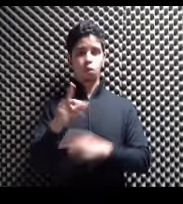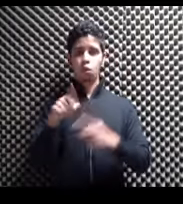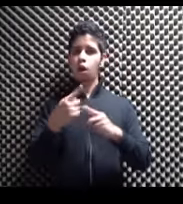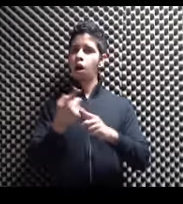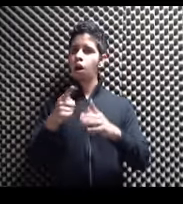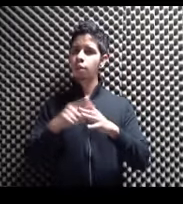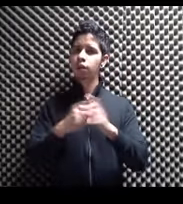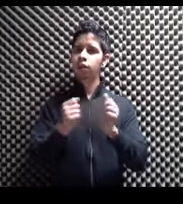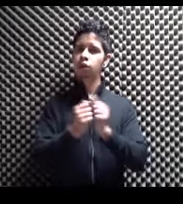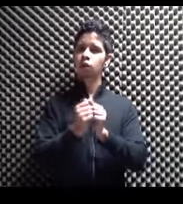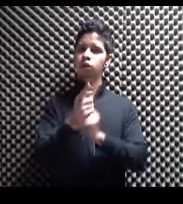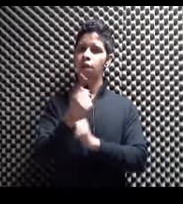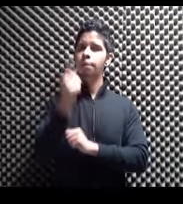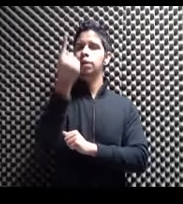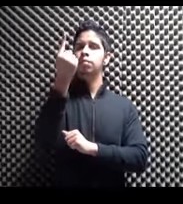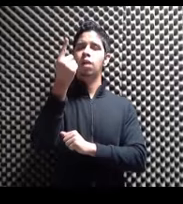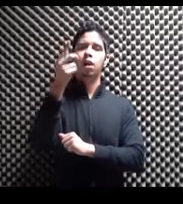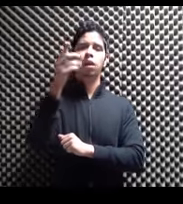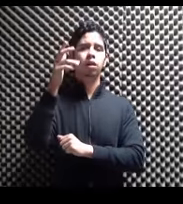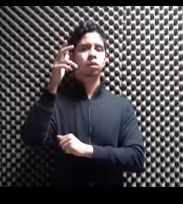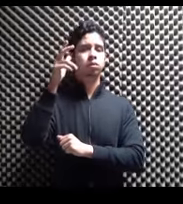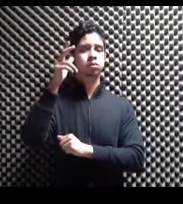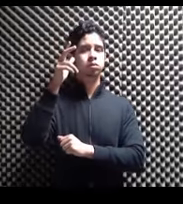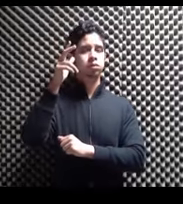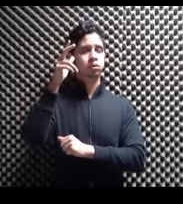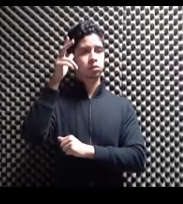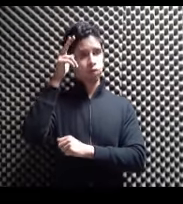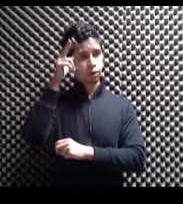pensabas que el problema era tan grande.